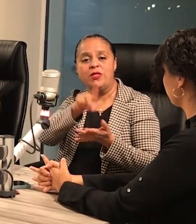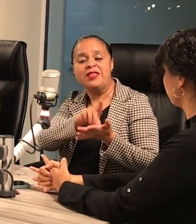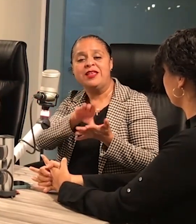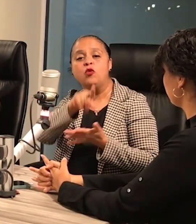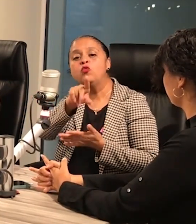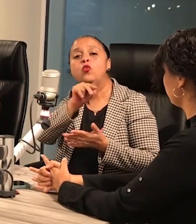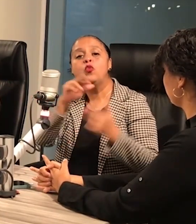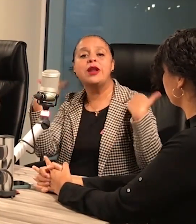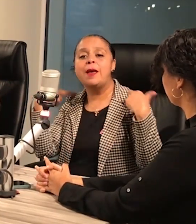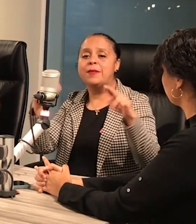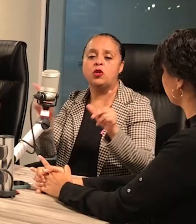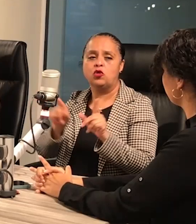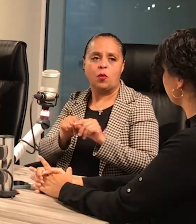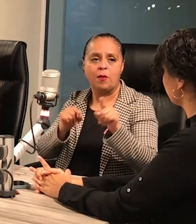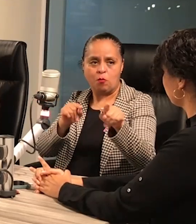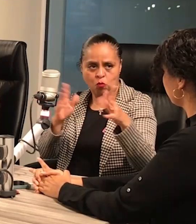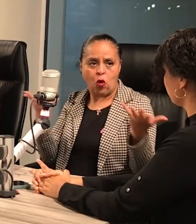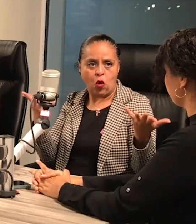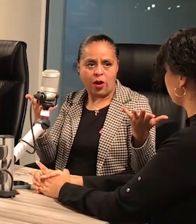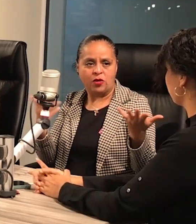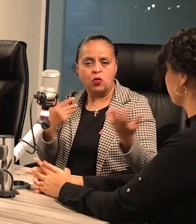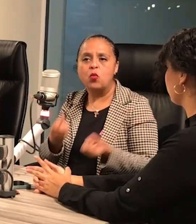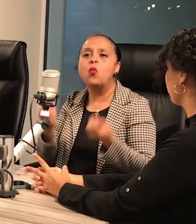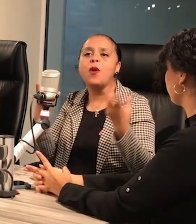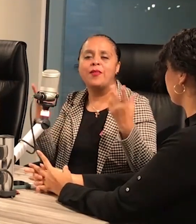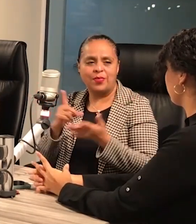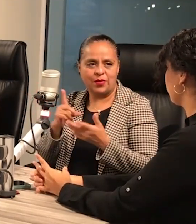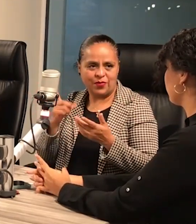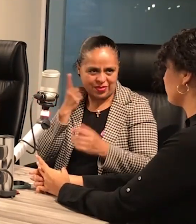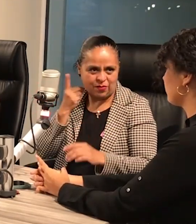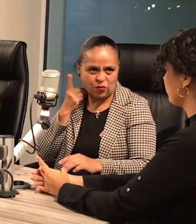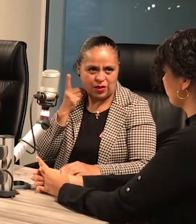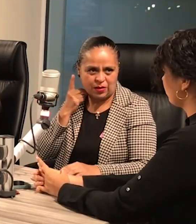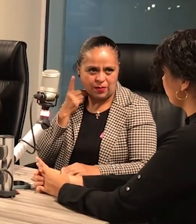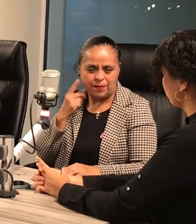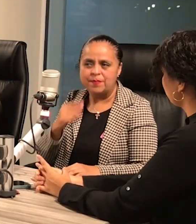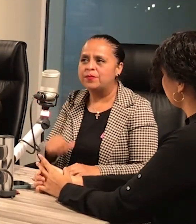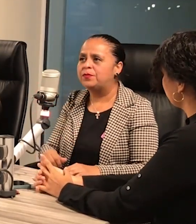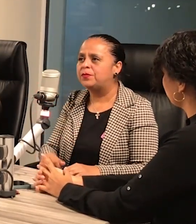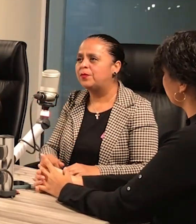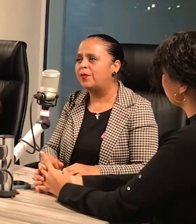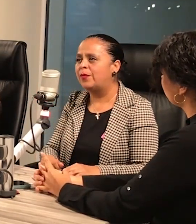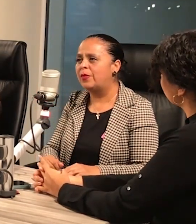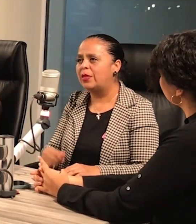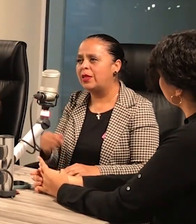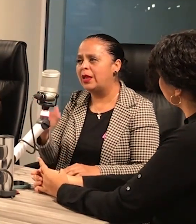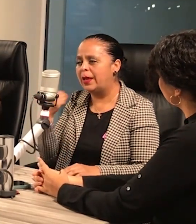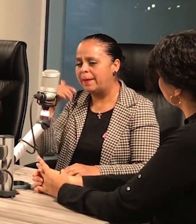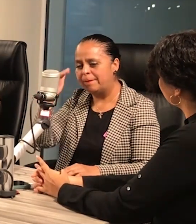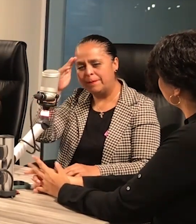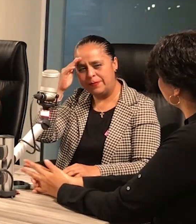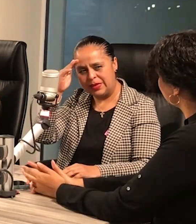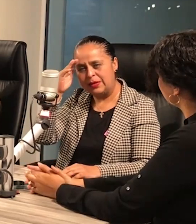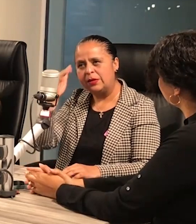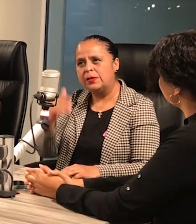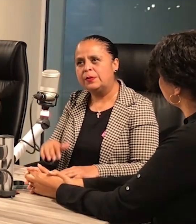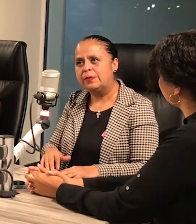tú no representas nada más, ¿no? Para eso tenemos cuántos diputados. Entonces, yo creo que es como esta cuestión